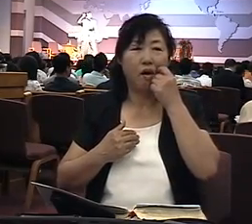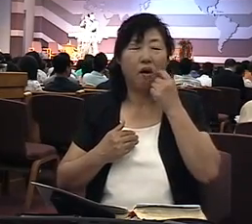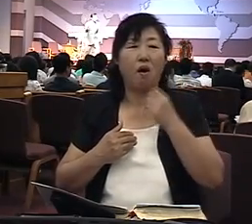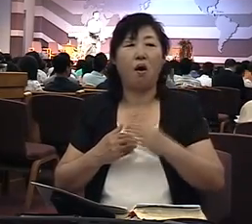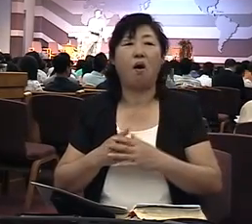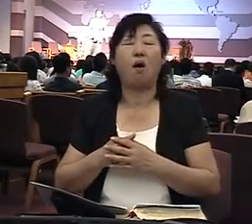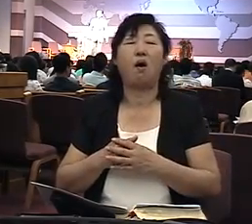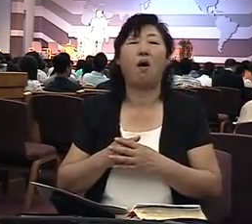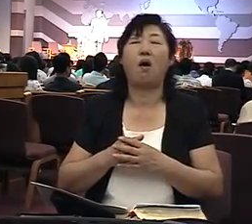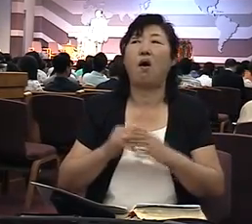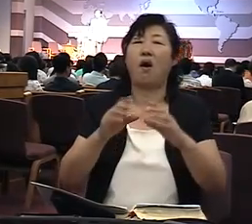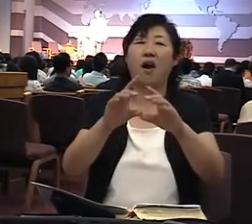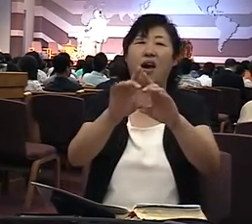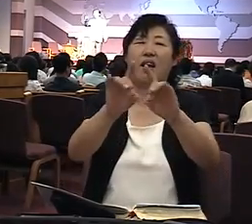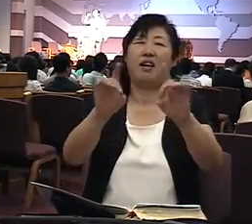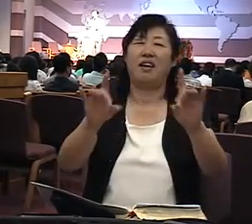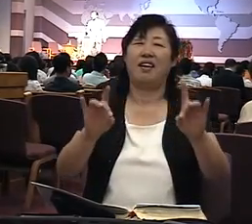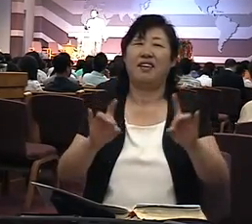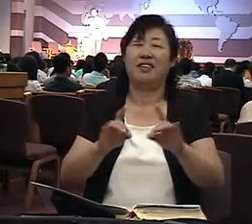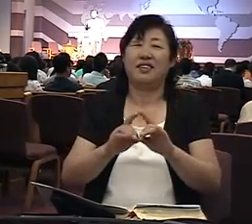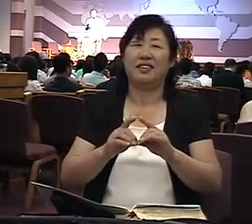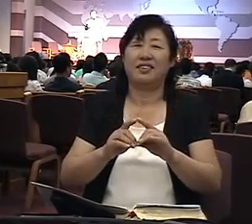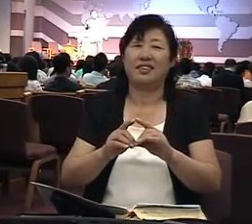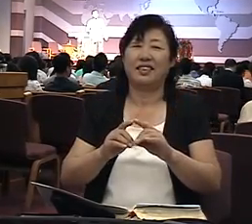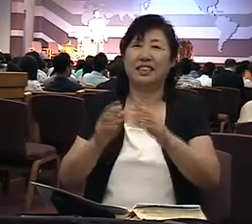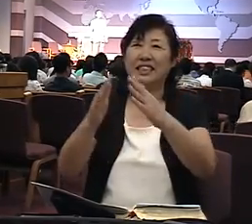각 사람을 그리스도 안에서 완전히 되게 하기 위하여